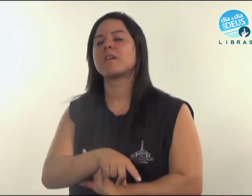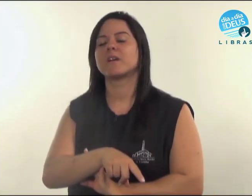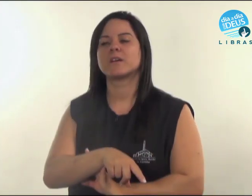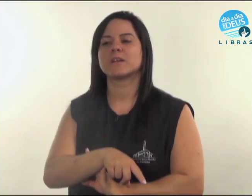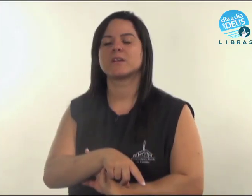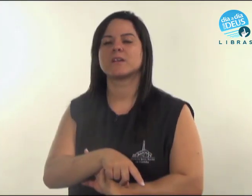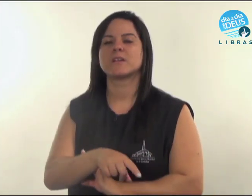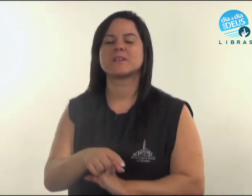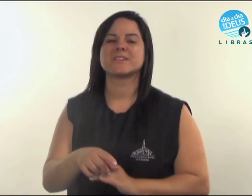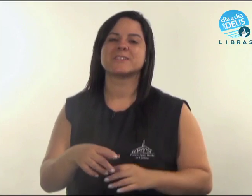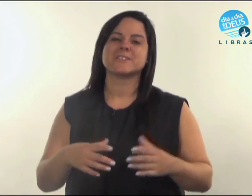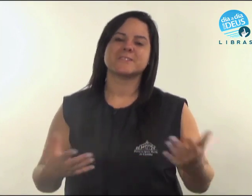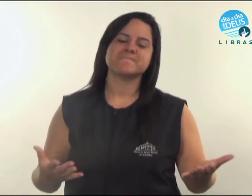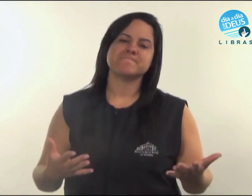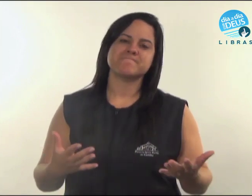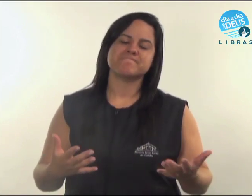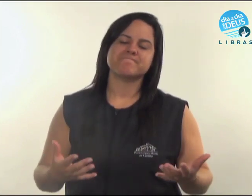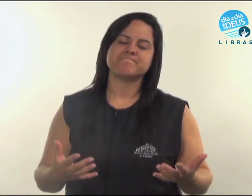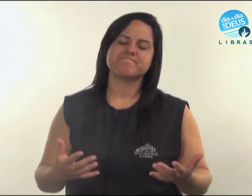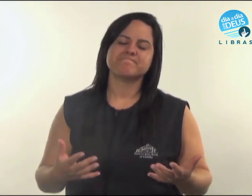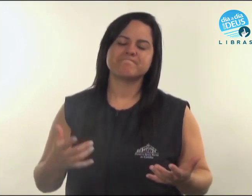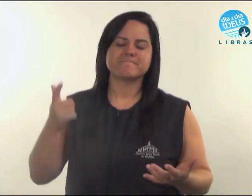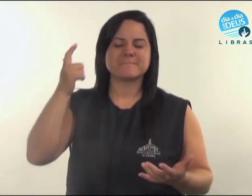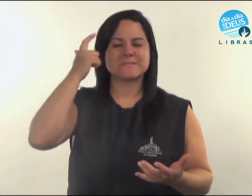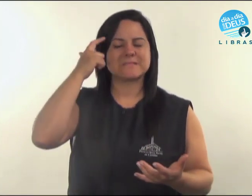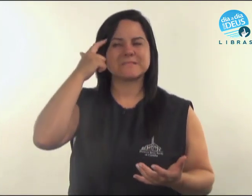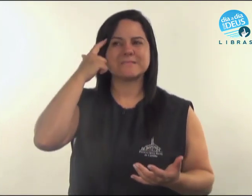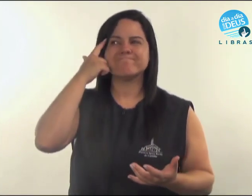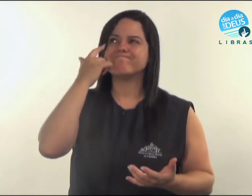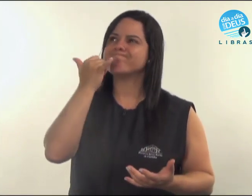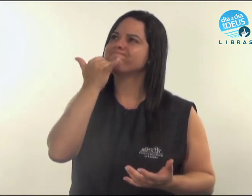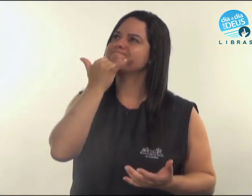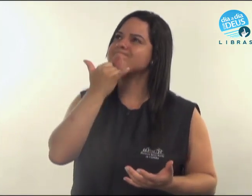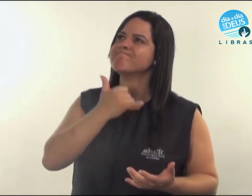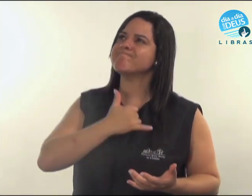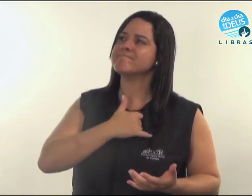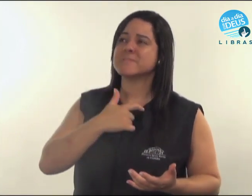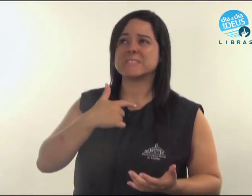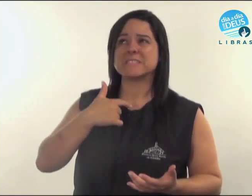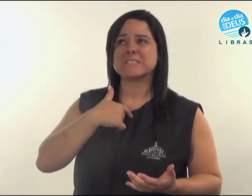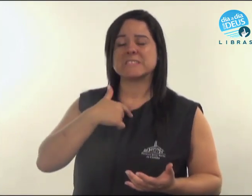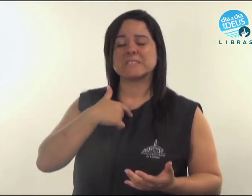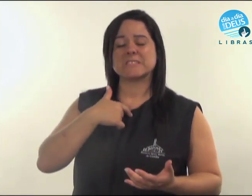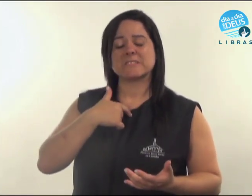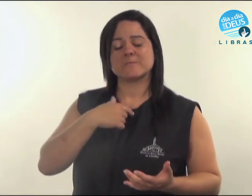quebrantamento santo para dizer: perdão, pequei. Estou brincando com coisa